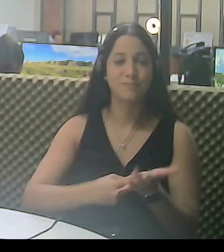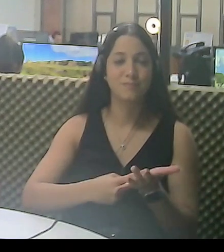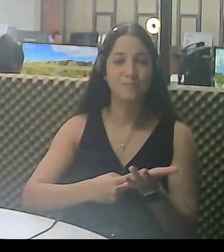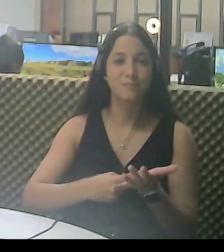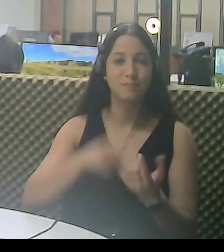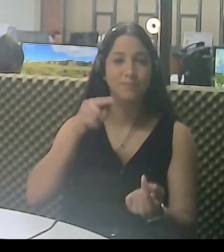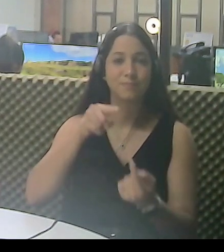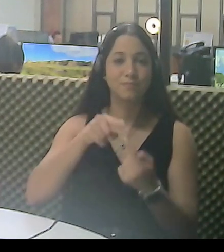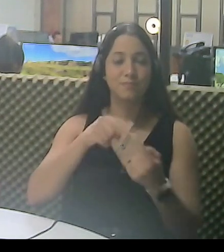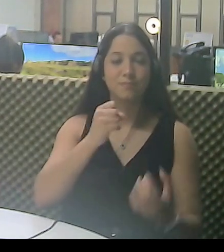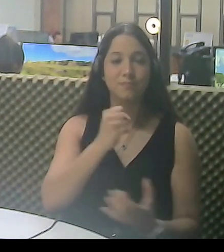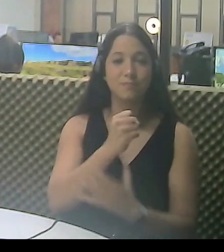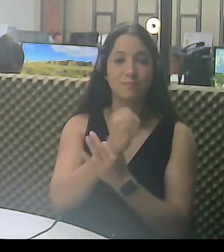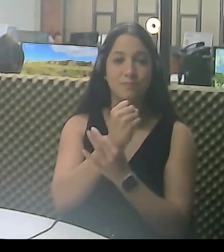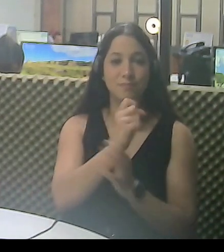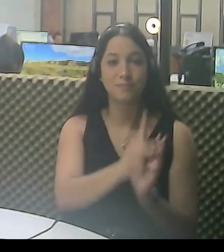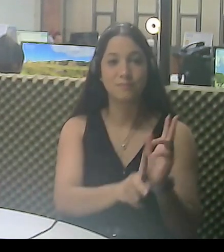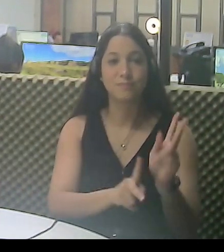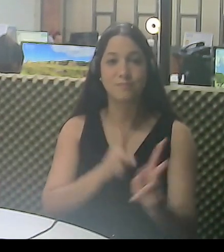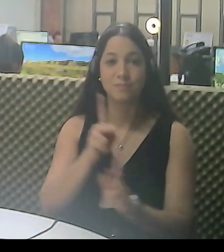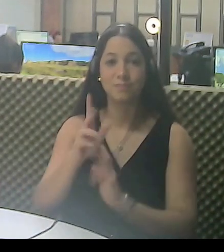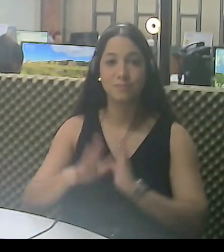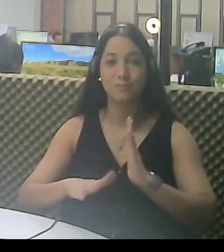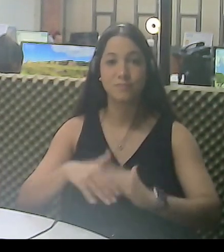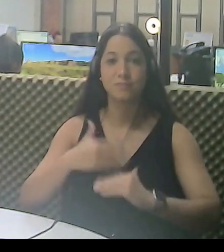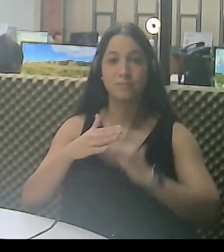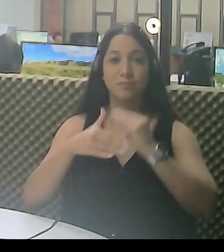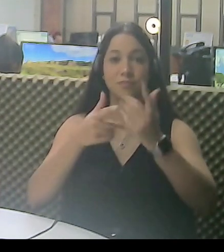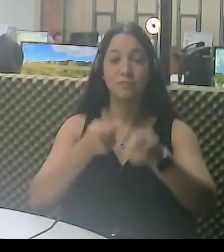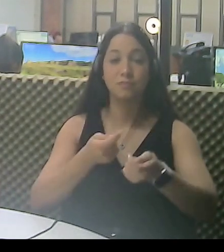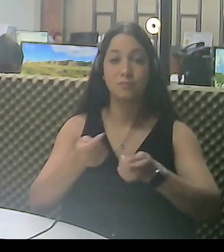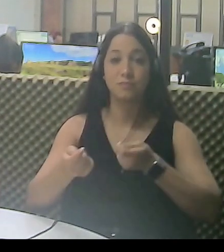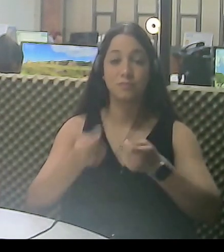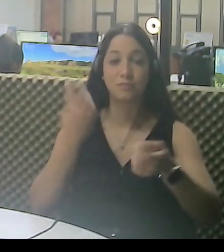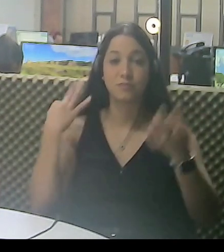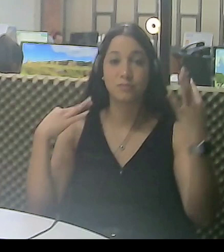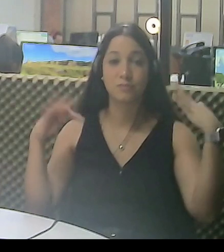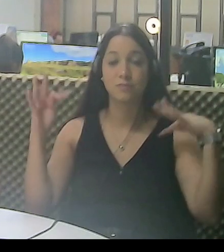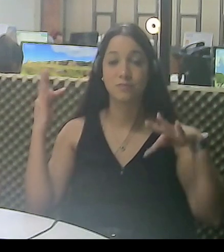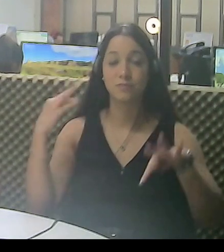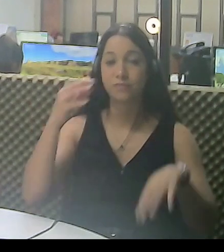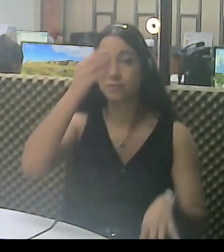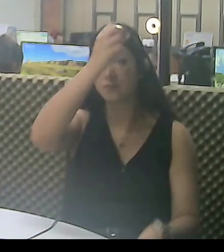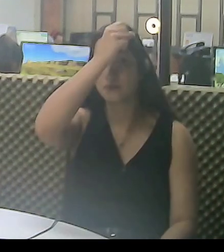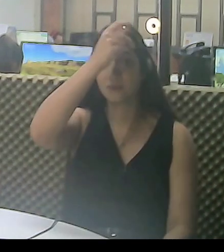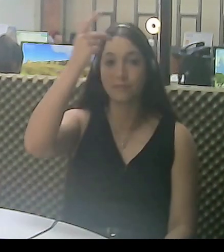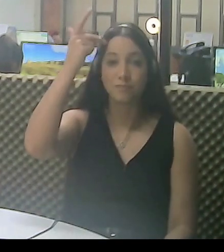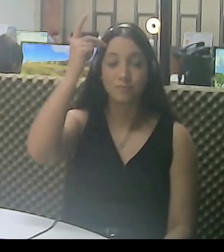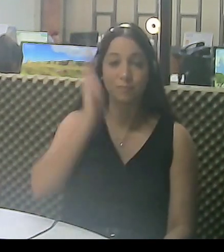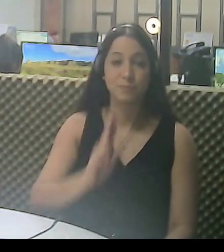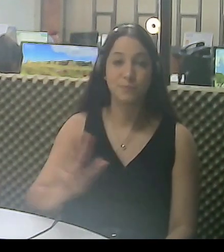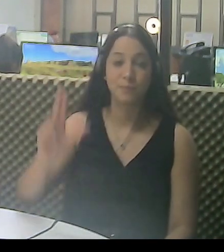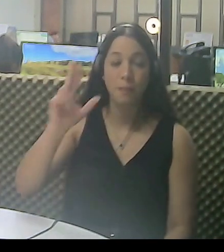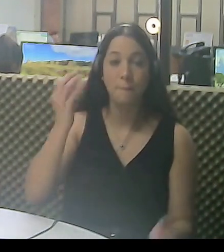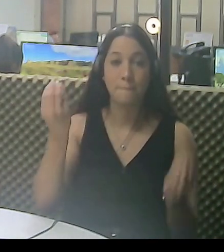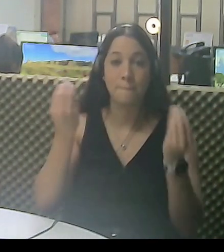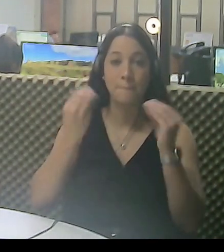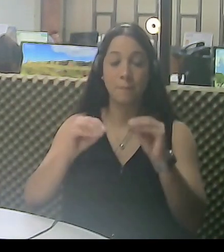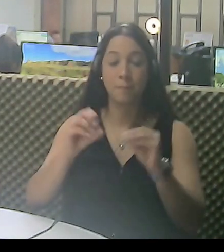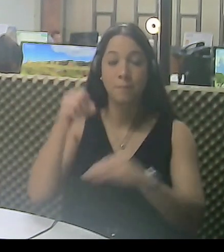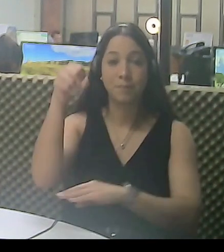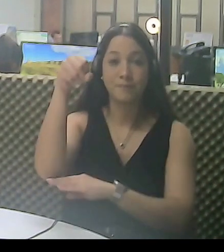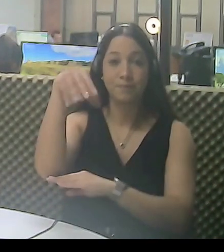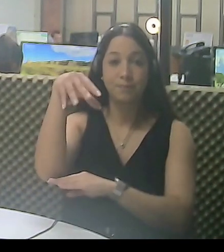em prol da segurança da população e desenvolvimento do comércio e turismo, a Prefeitura de Uberlândia iniciou as instalações da iluminação